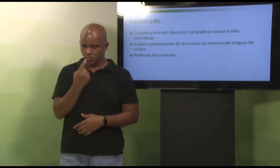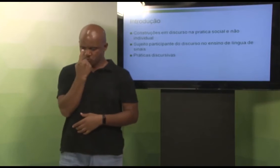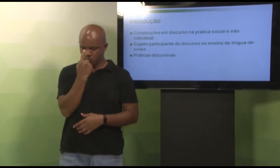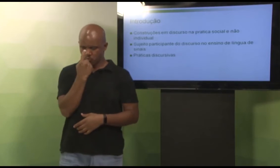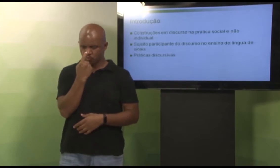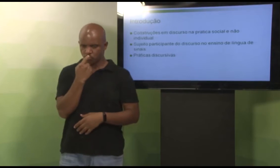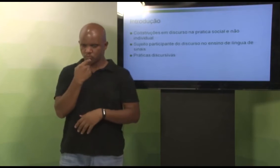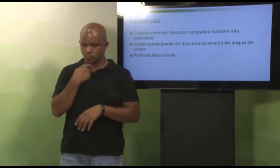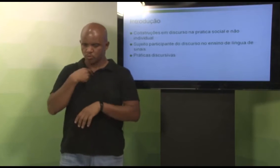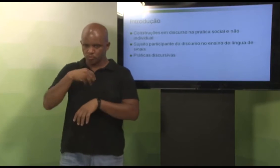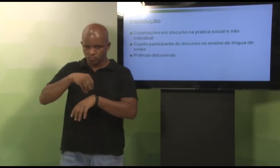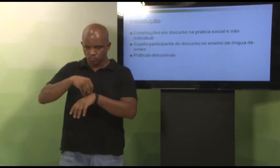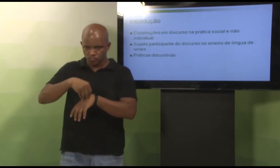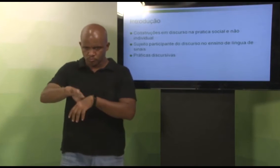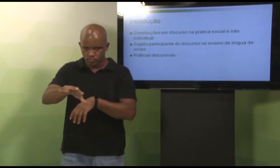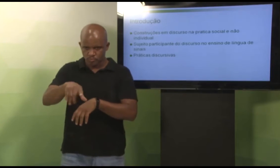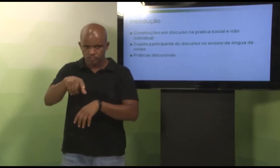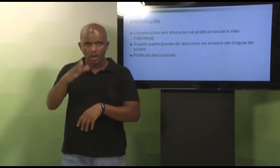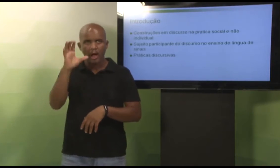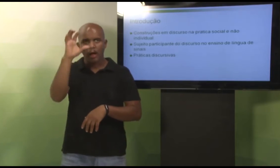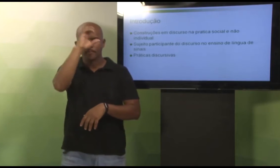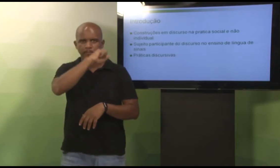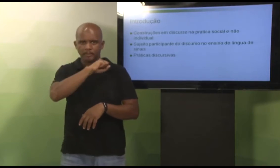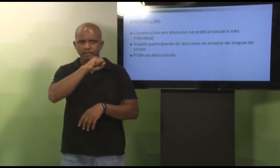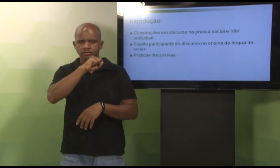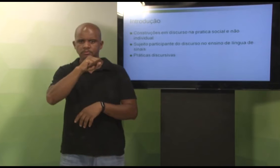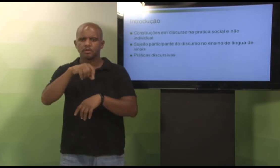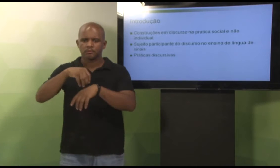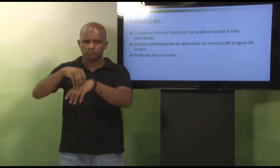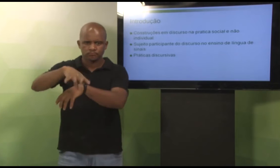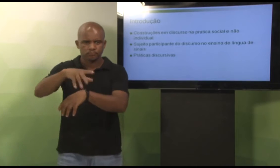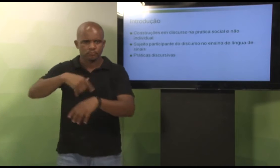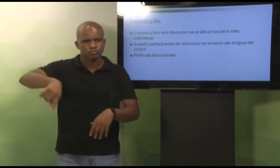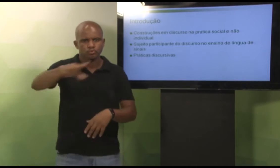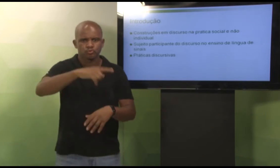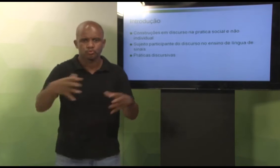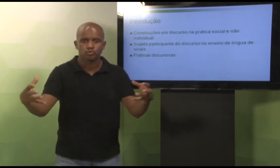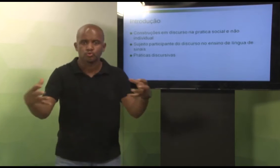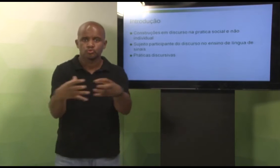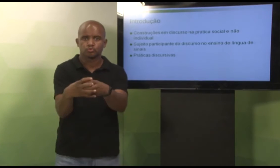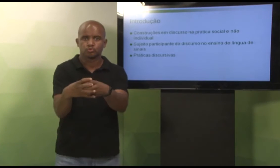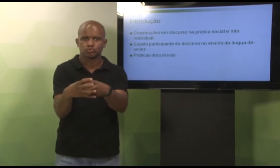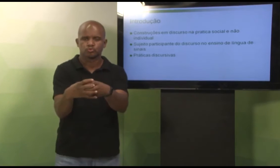não, é a partir de um grupo. Então, eu posso repassar